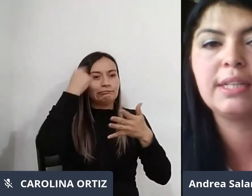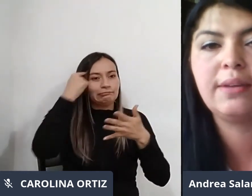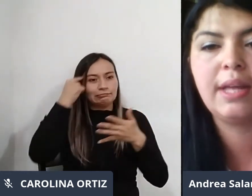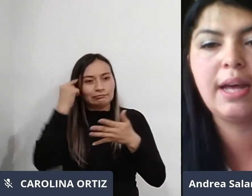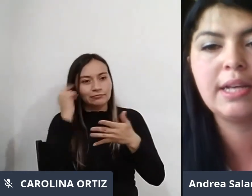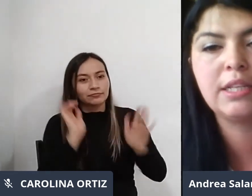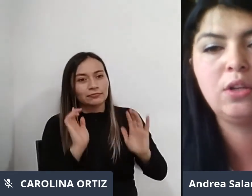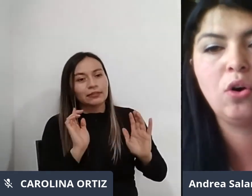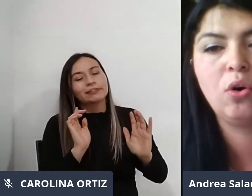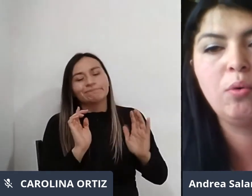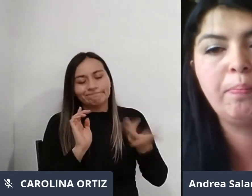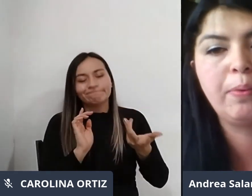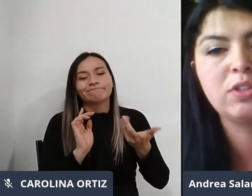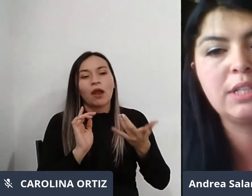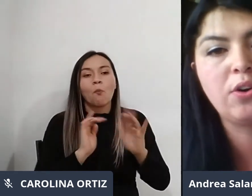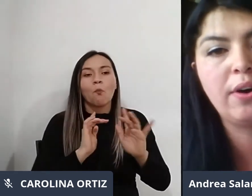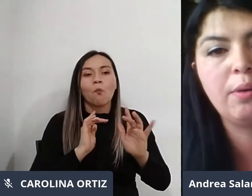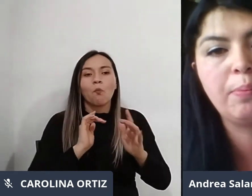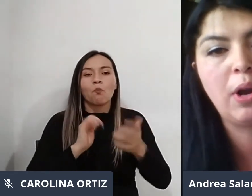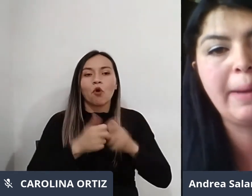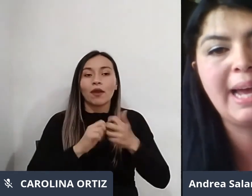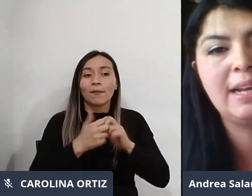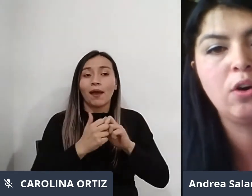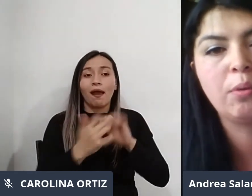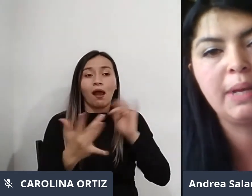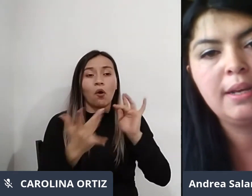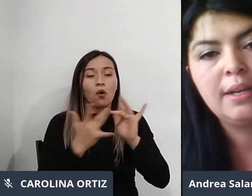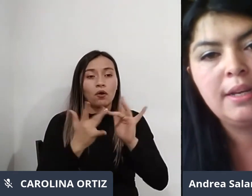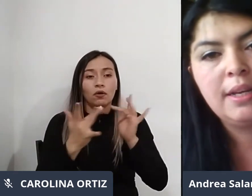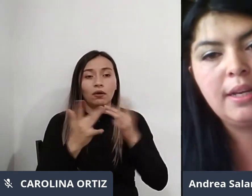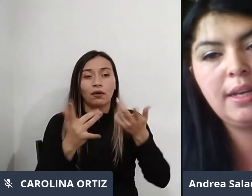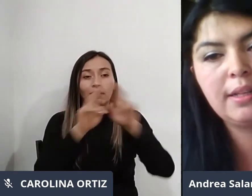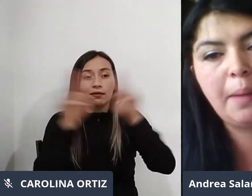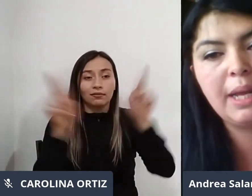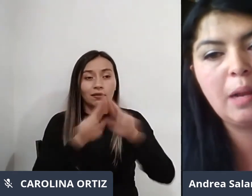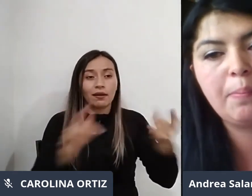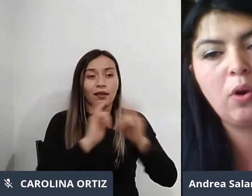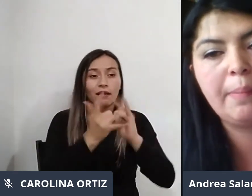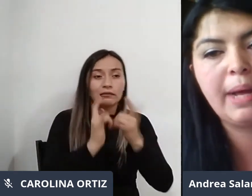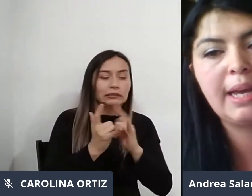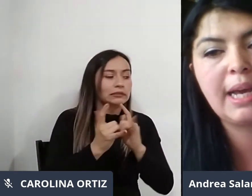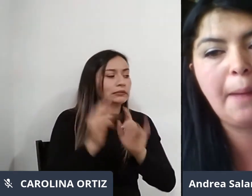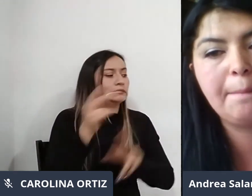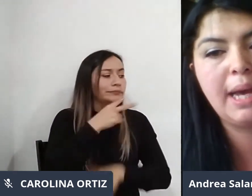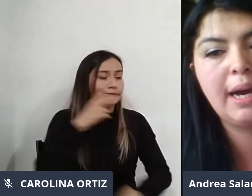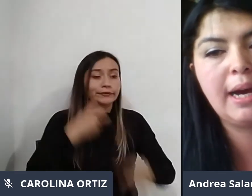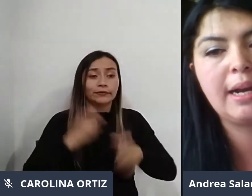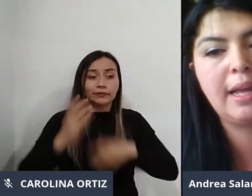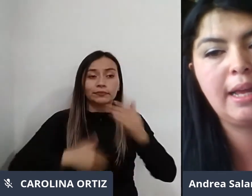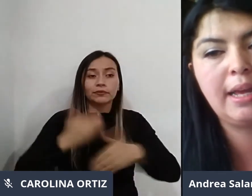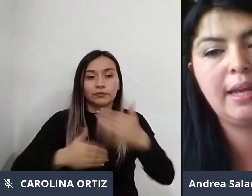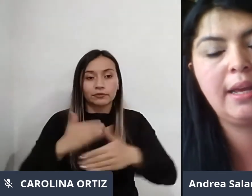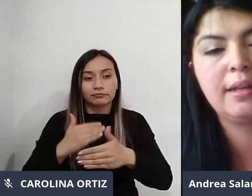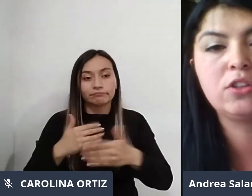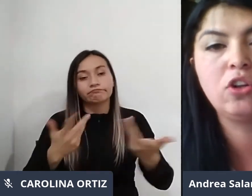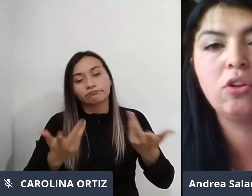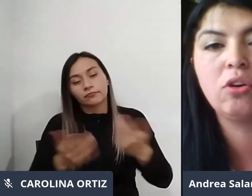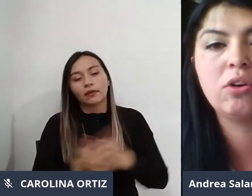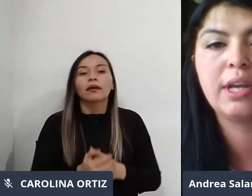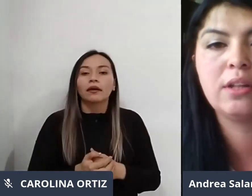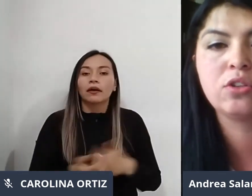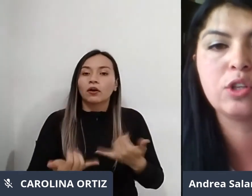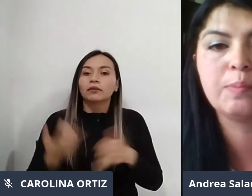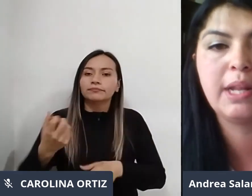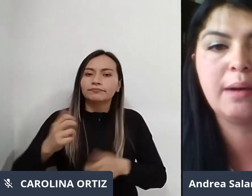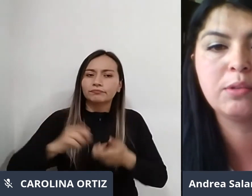de la conectividad ha sido un proceso, un problema enorme. Y también el problema de cambiar todo